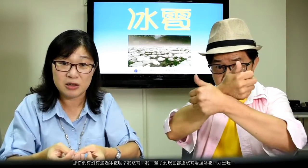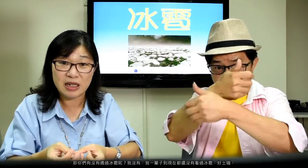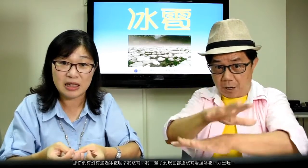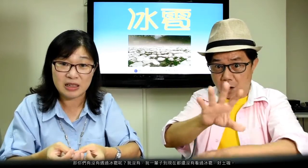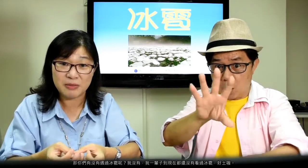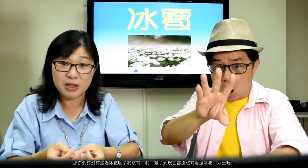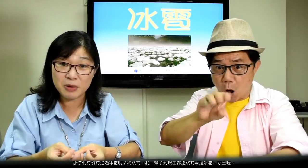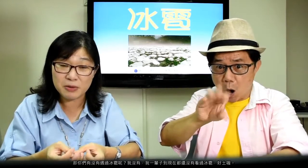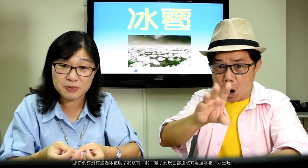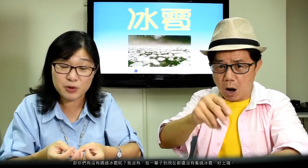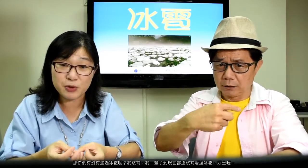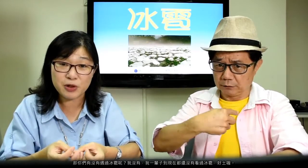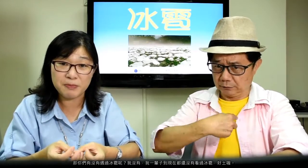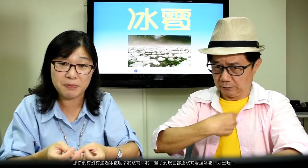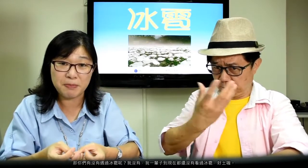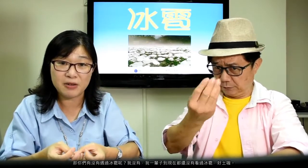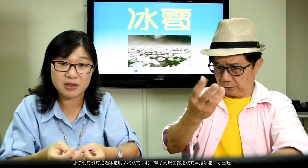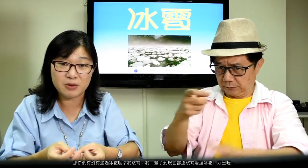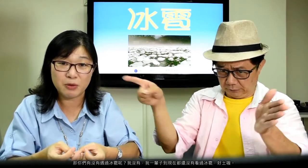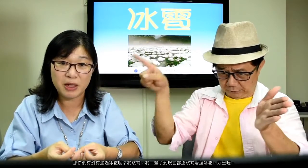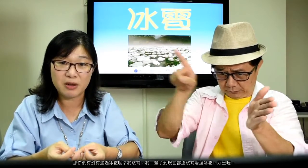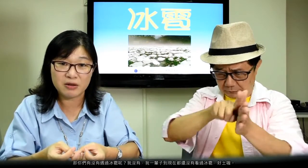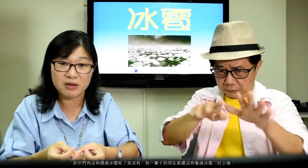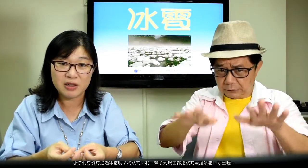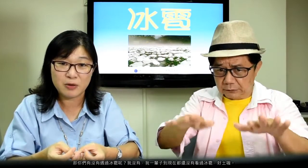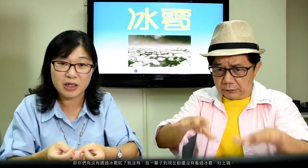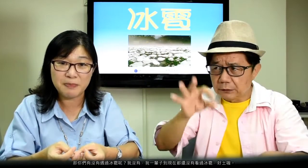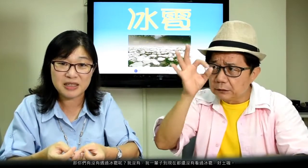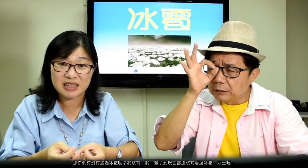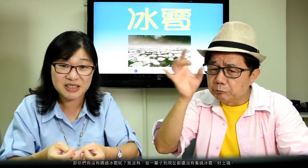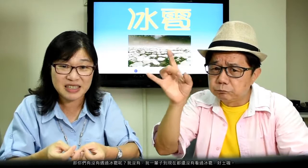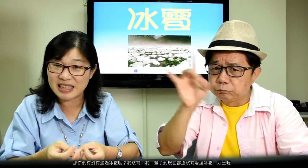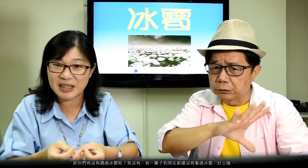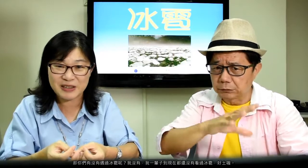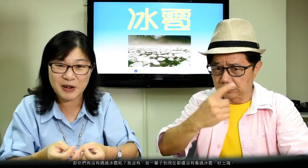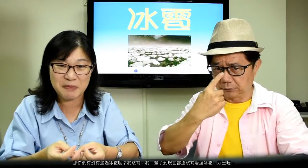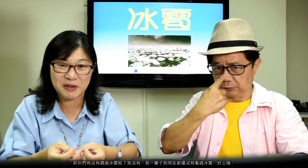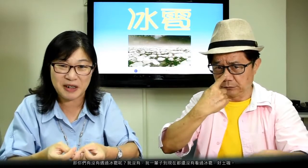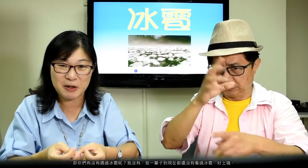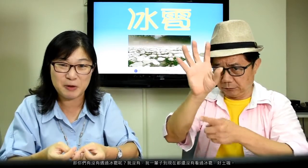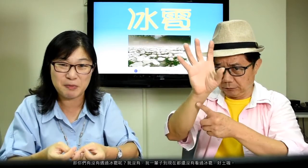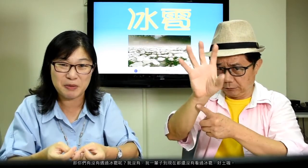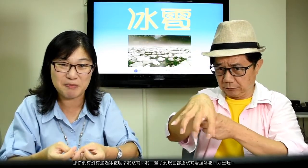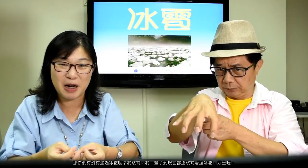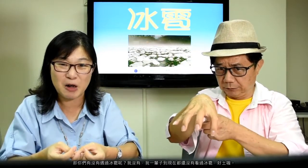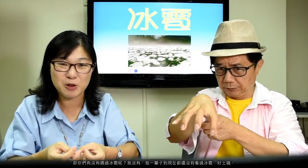那你们有没有遇过冰雹呢？我没有，我一辈子到现在都还没有看过冰雹，好土